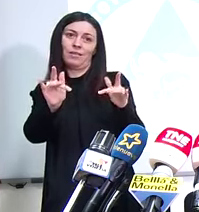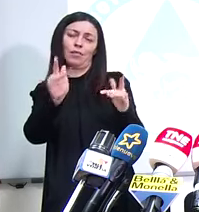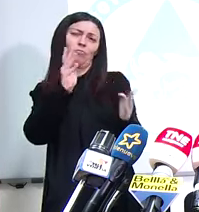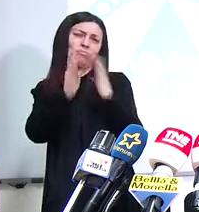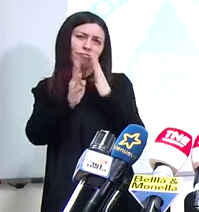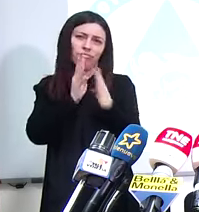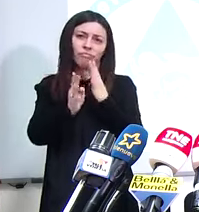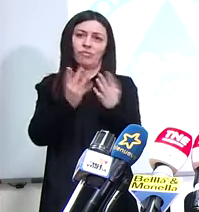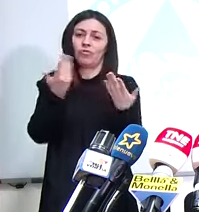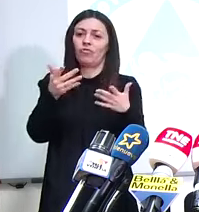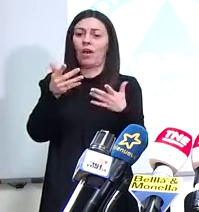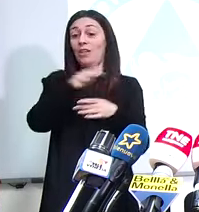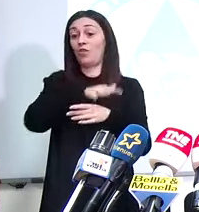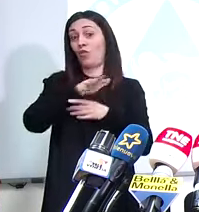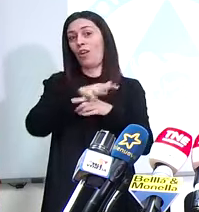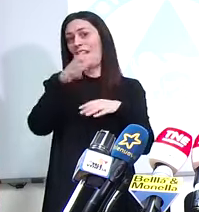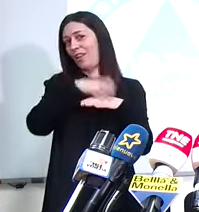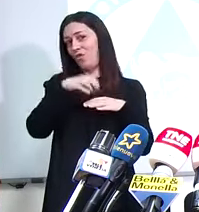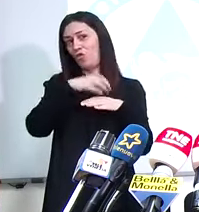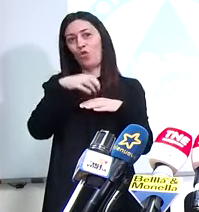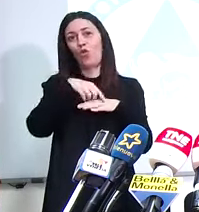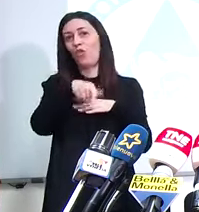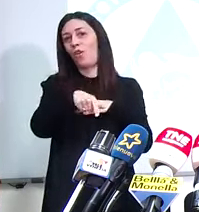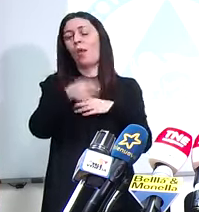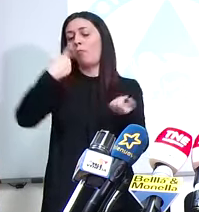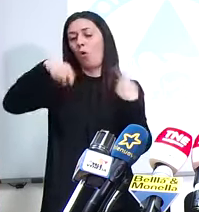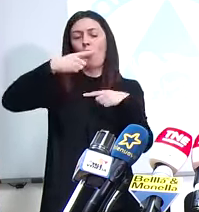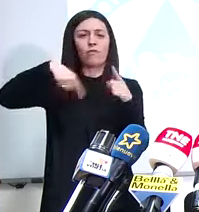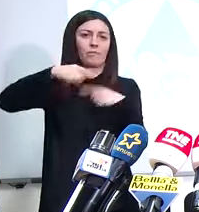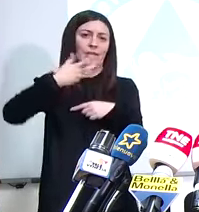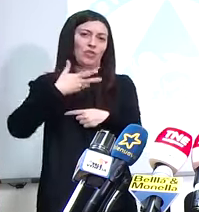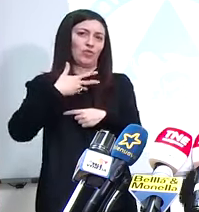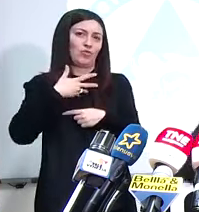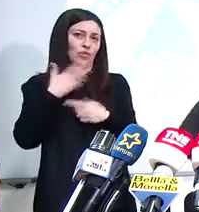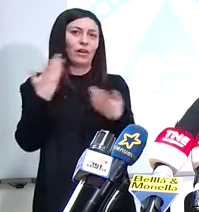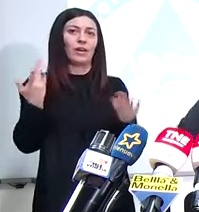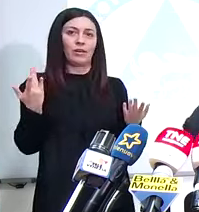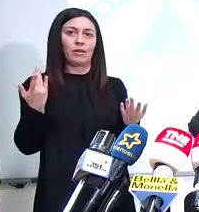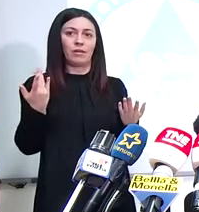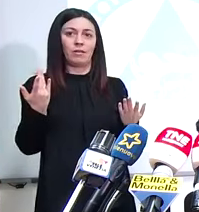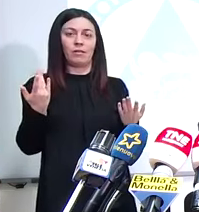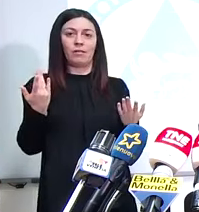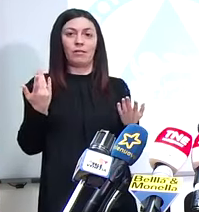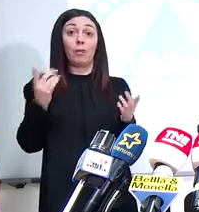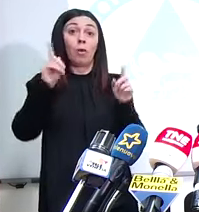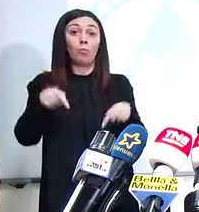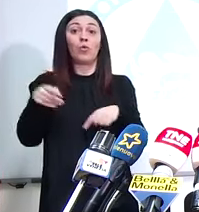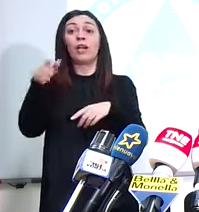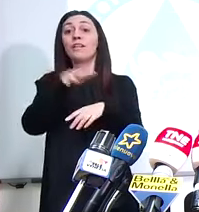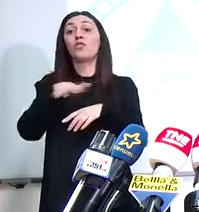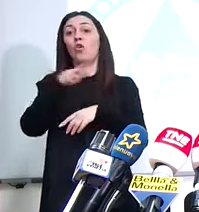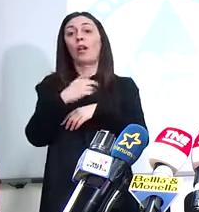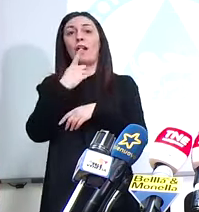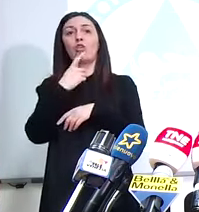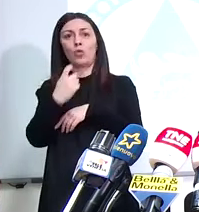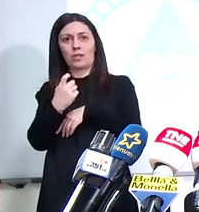diciamolo fino in fondo è anche con la zona rossa nel senso che tutto quello che all'attività umana è stata